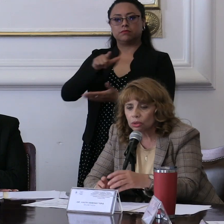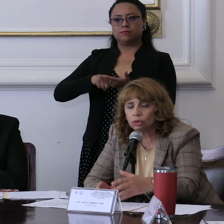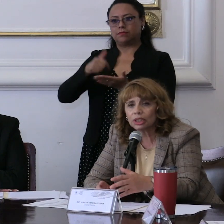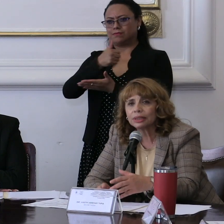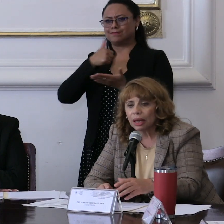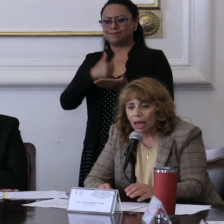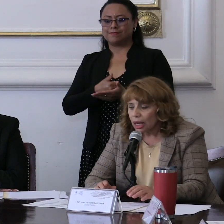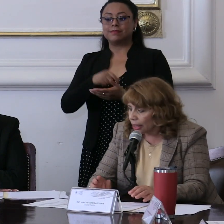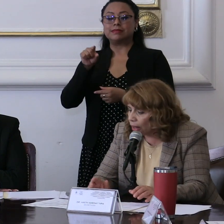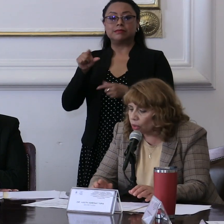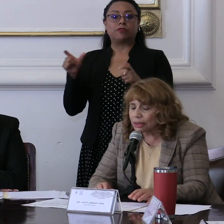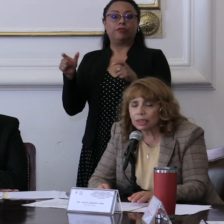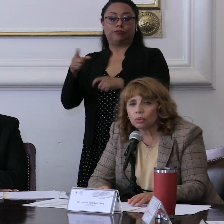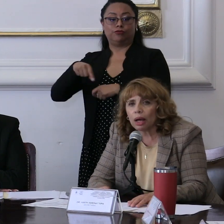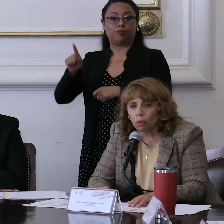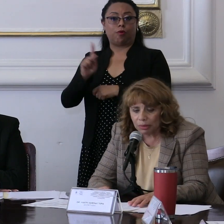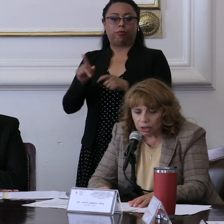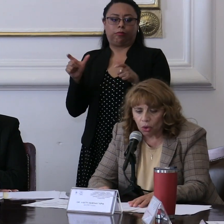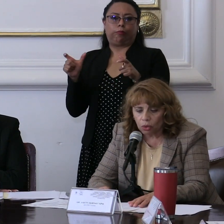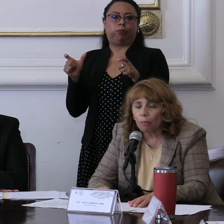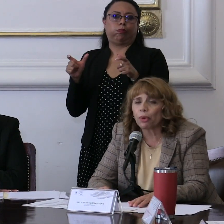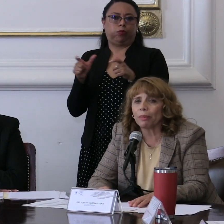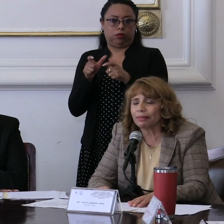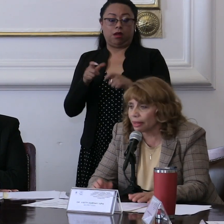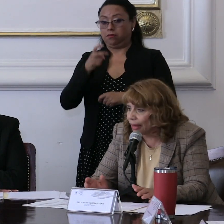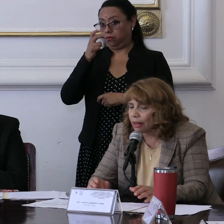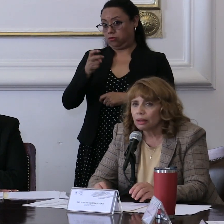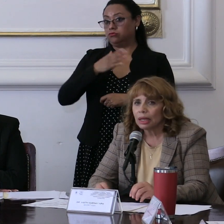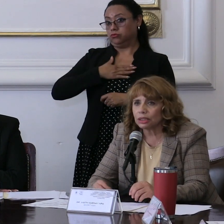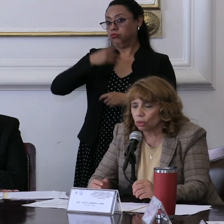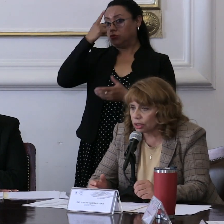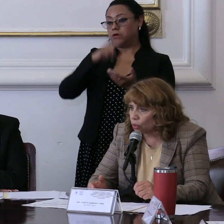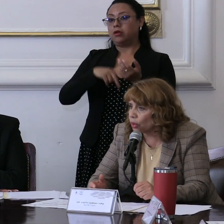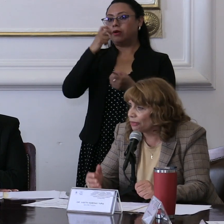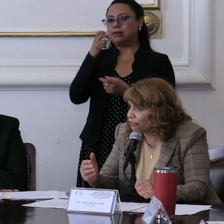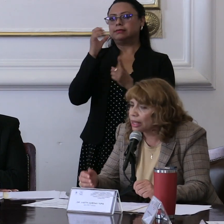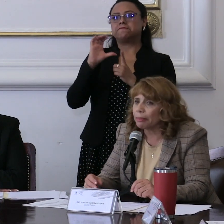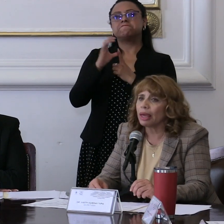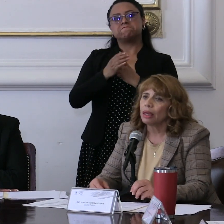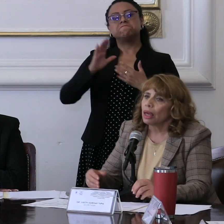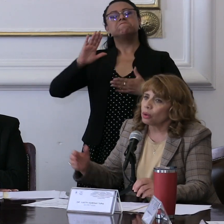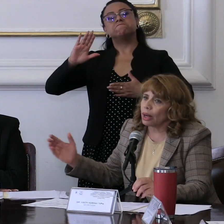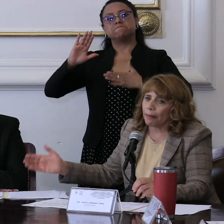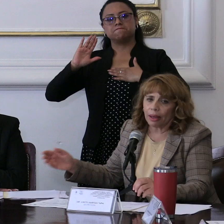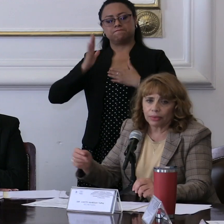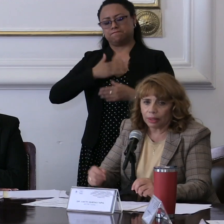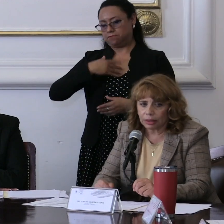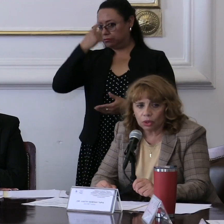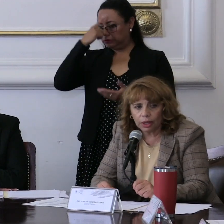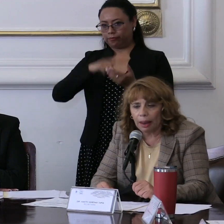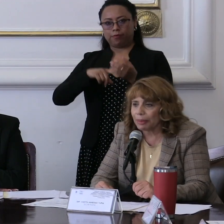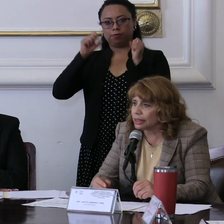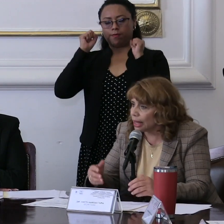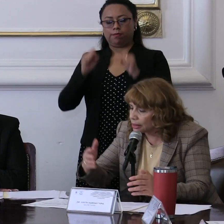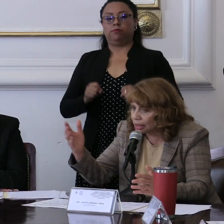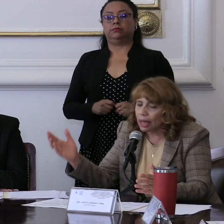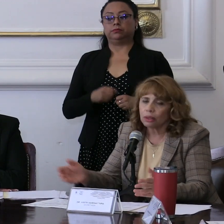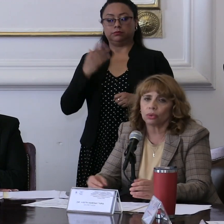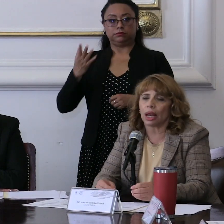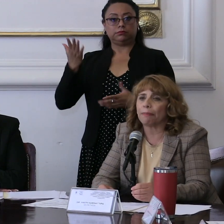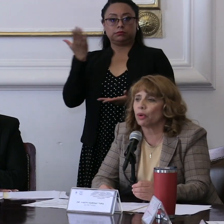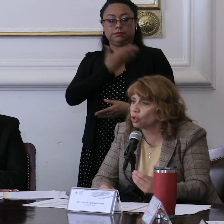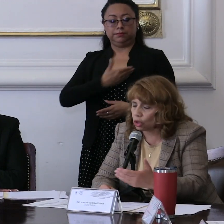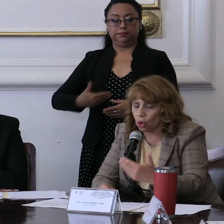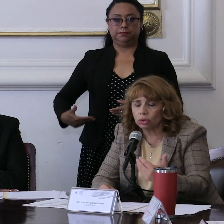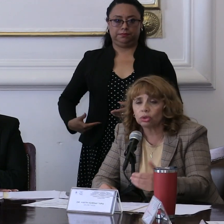perdiendo. Entonces, creo que esta es una comisión comprometida, estoy segura y firme, con la dirección de la presidencia,